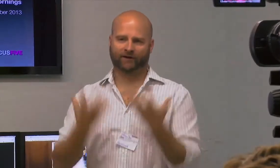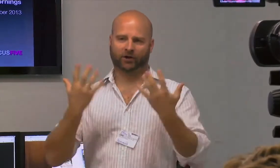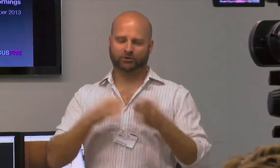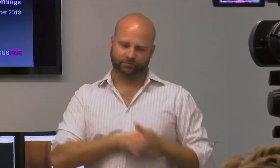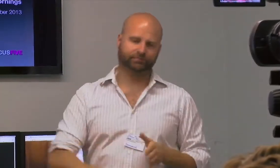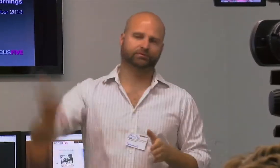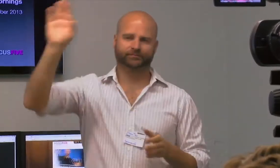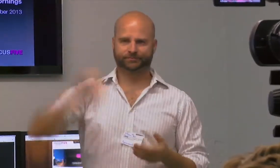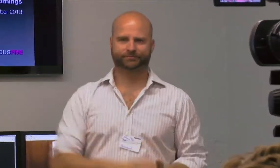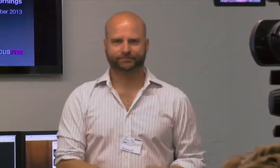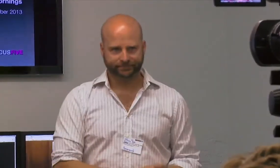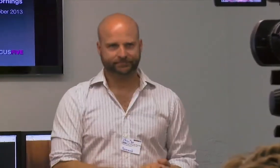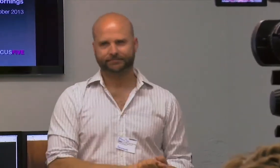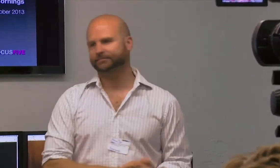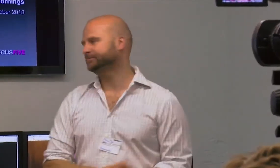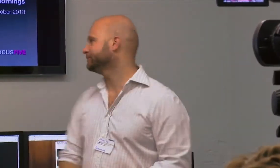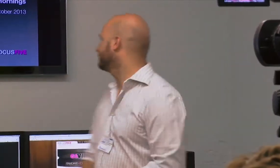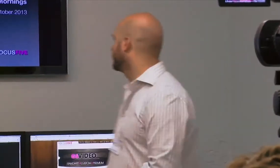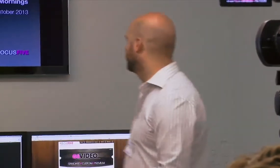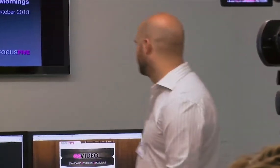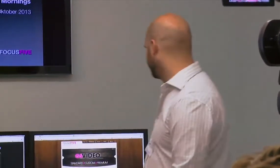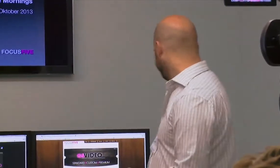dann meine Gebärdensprache so richtig aufgefrischt.